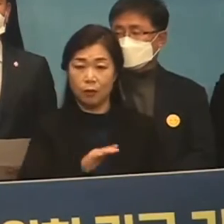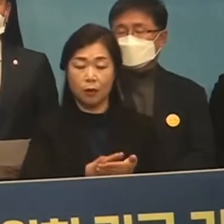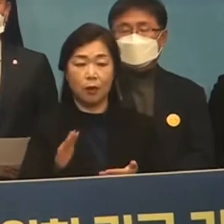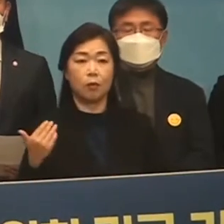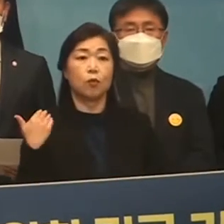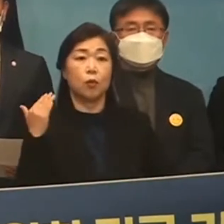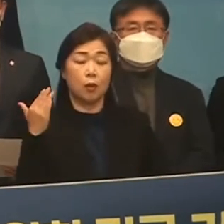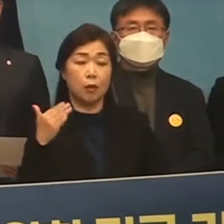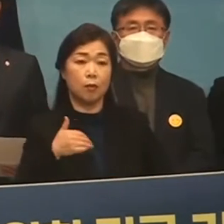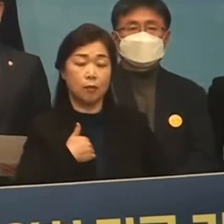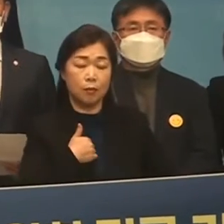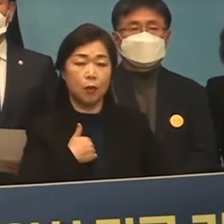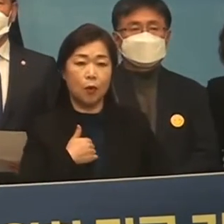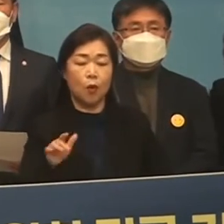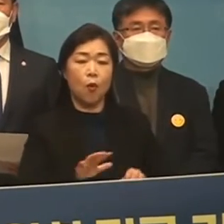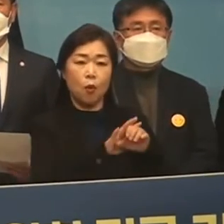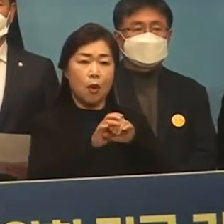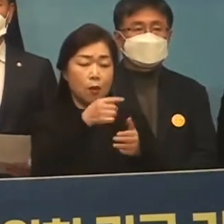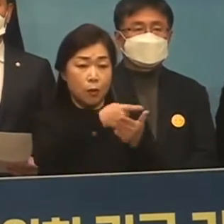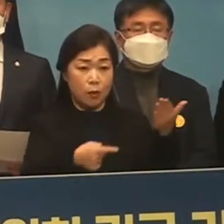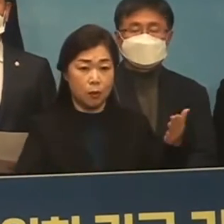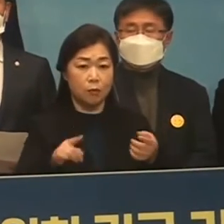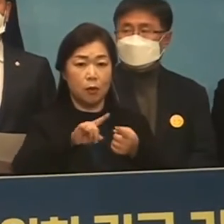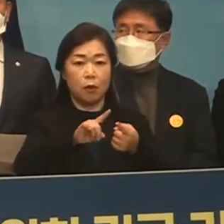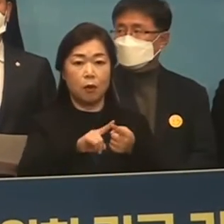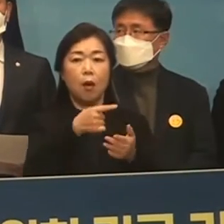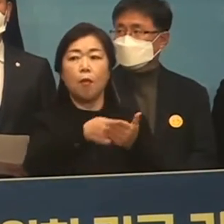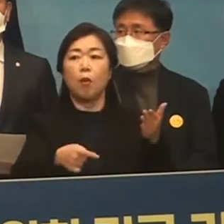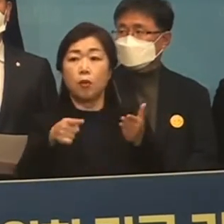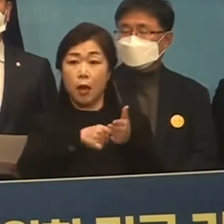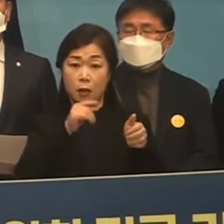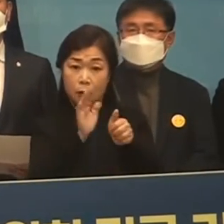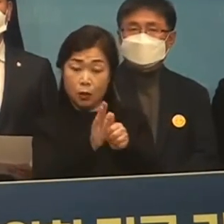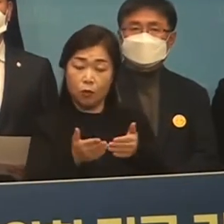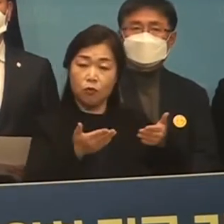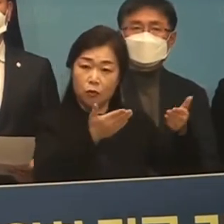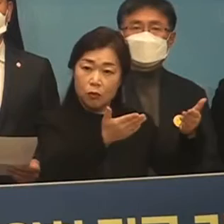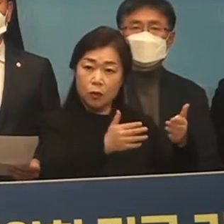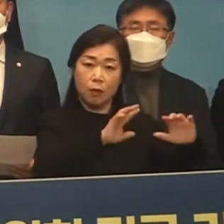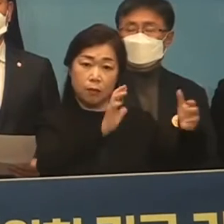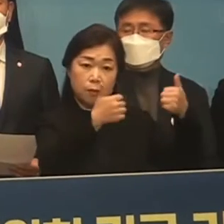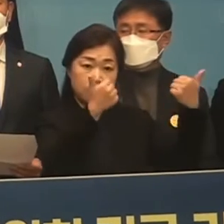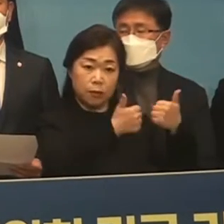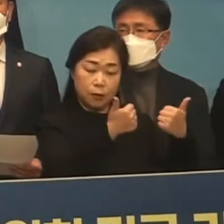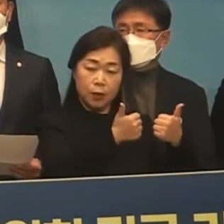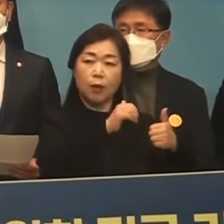최근에 코로나 손실에 대한 보상과 지원 논의가